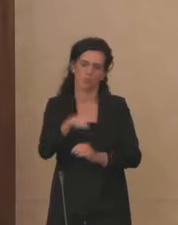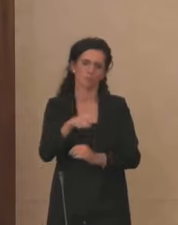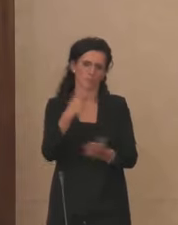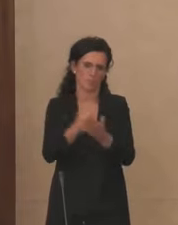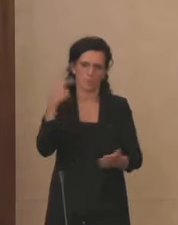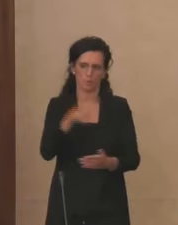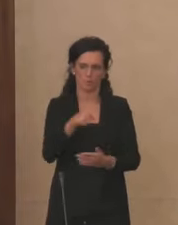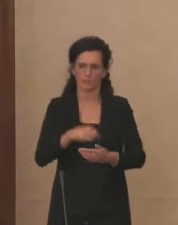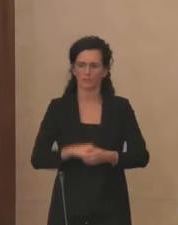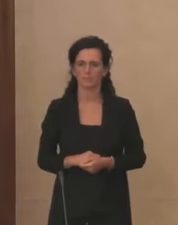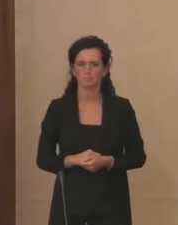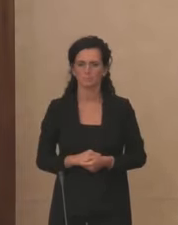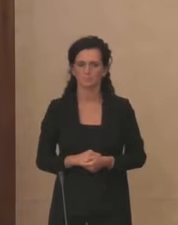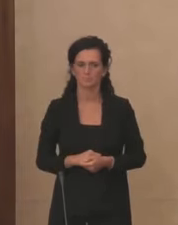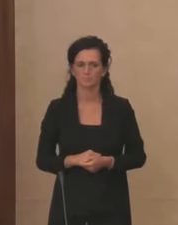sempre.